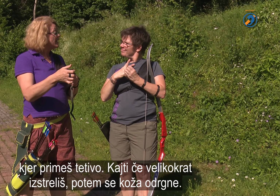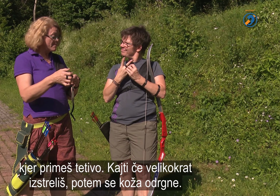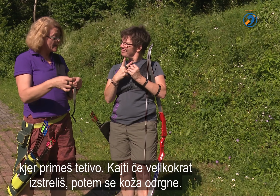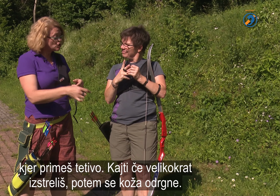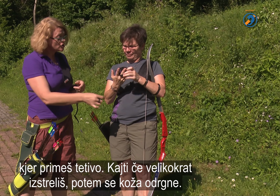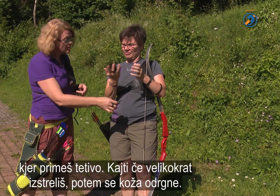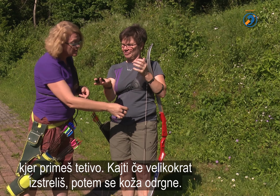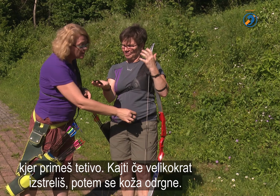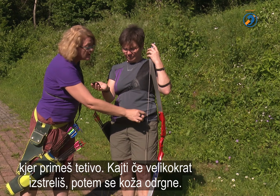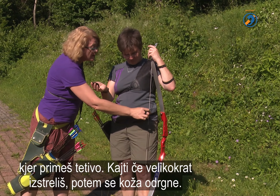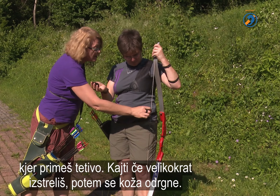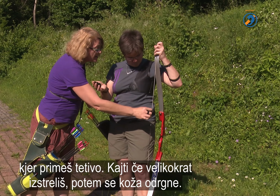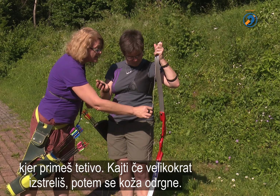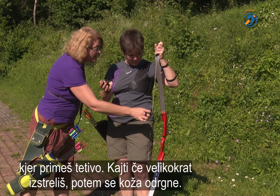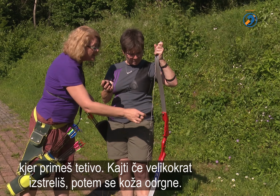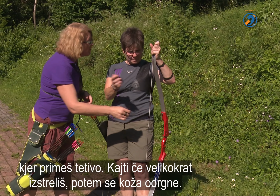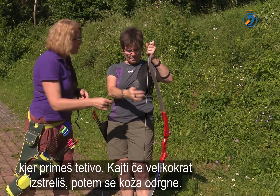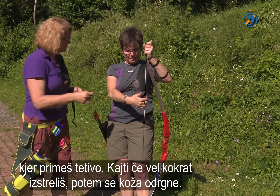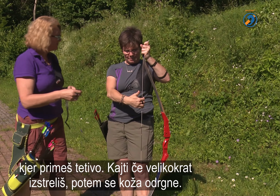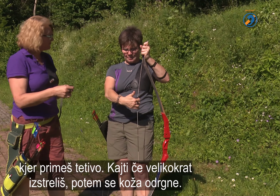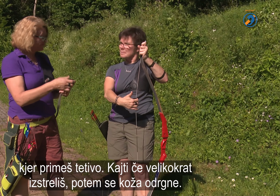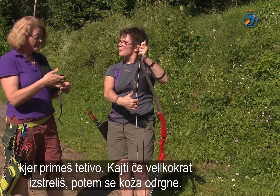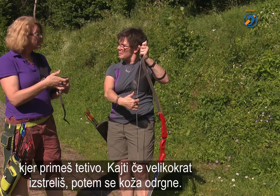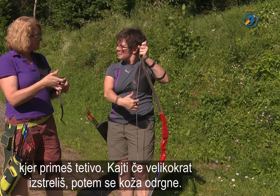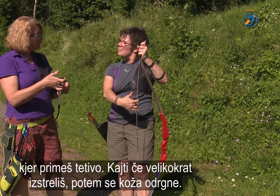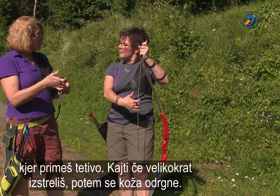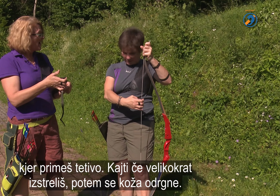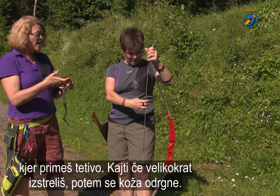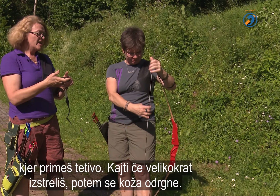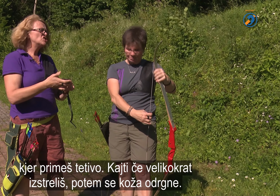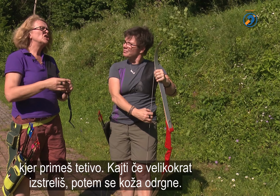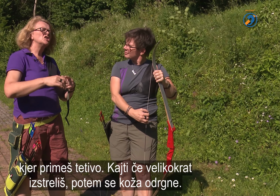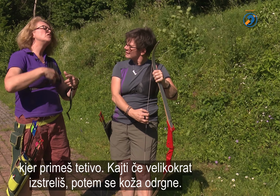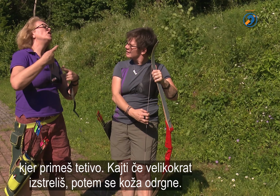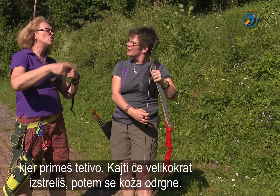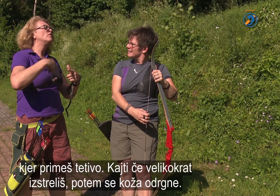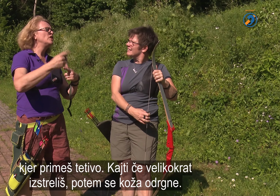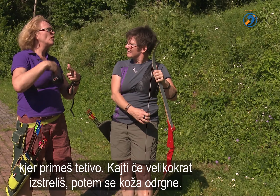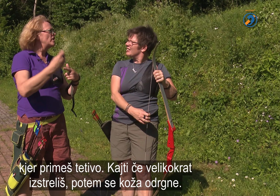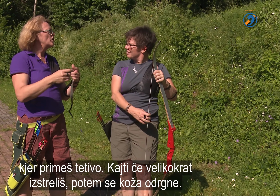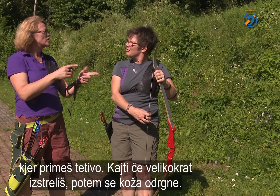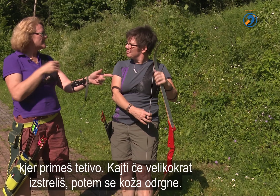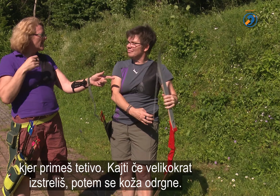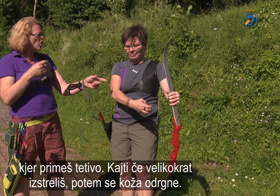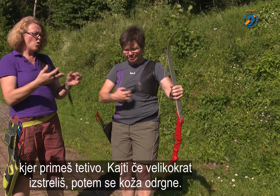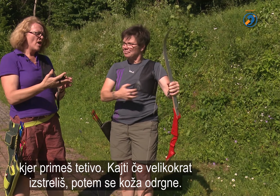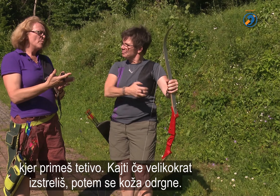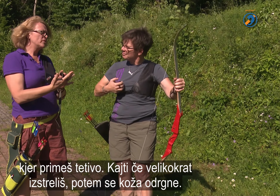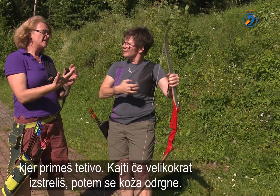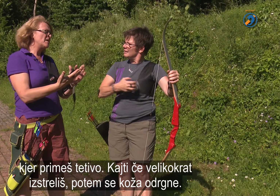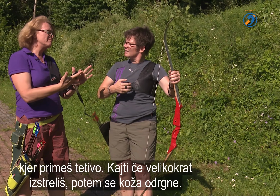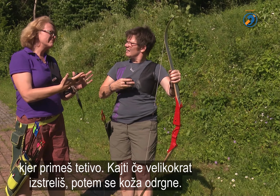ker primeš tetivo. Ja, ker če narediš veliko, veliko, veliko